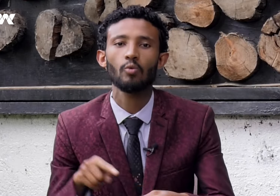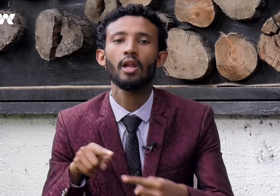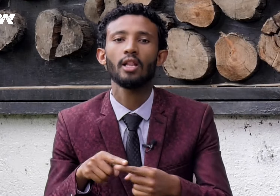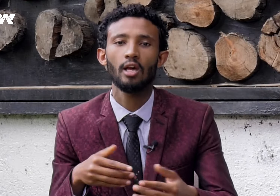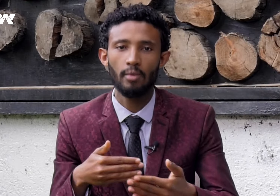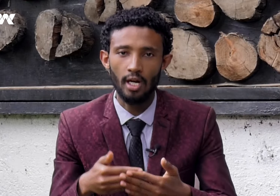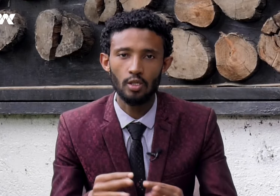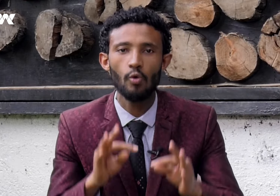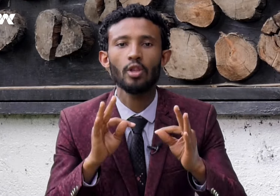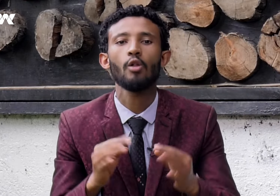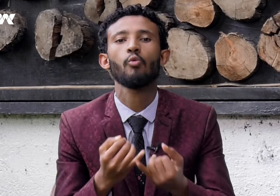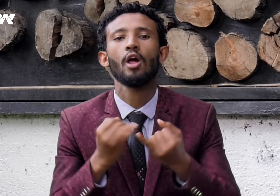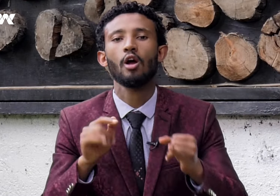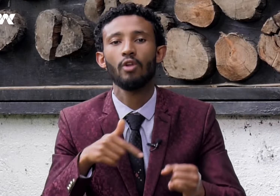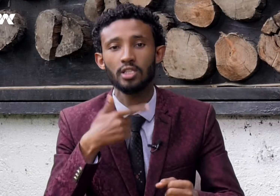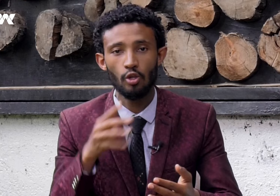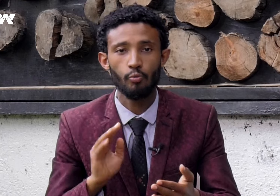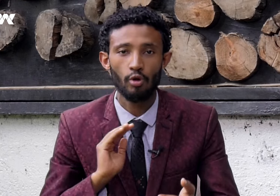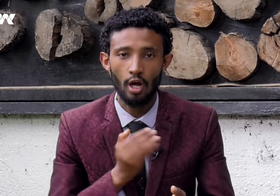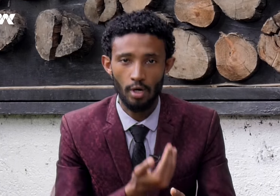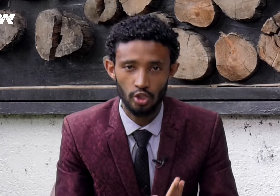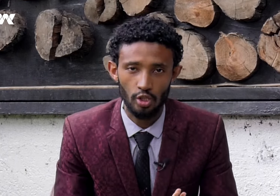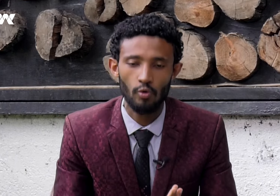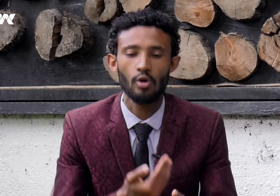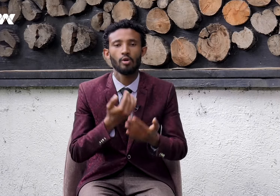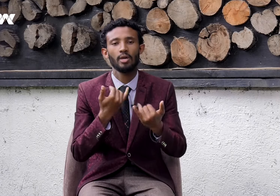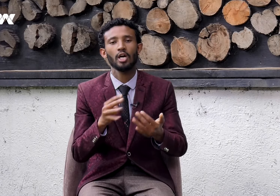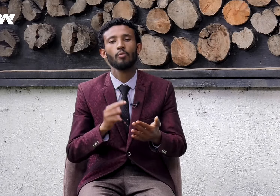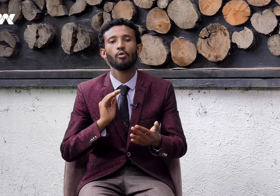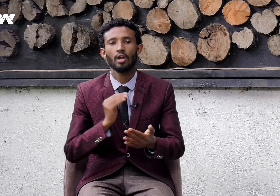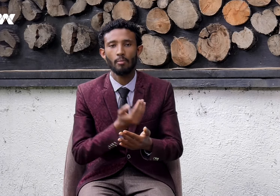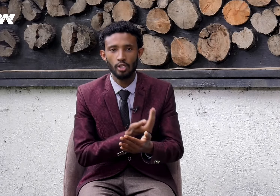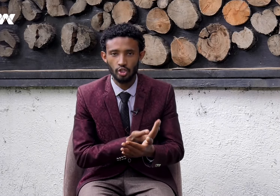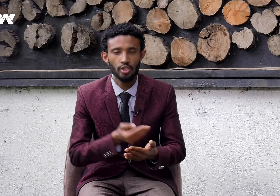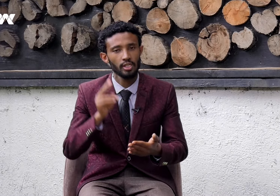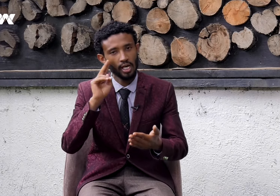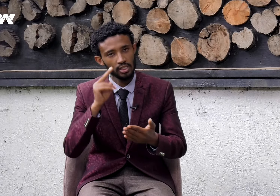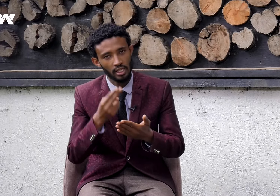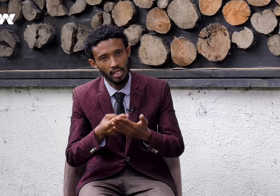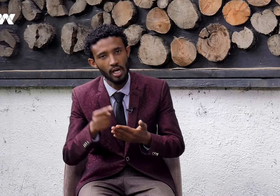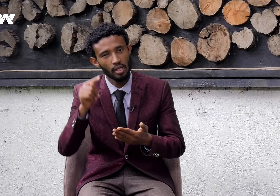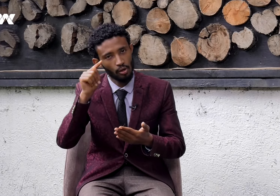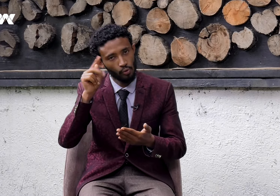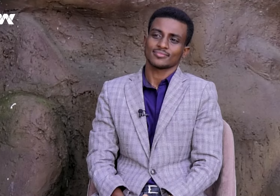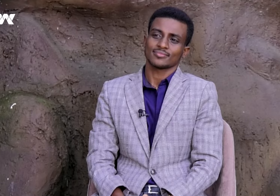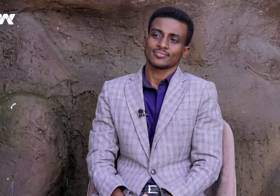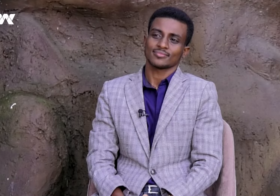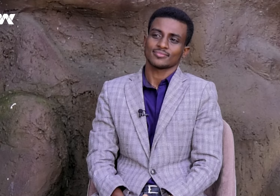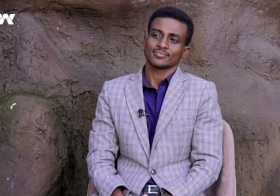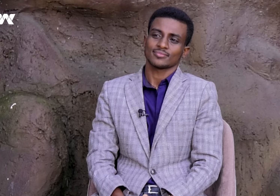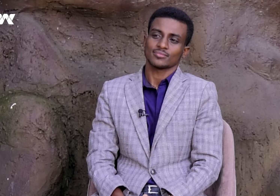በዚህ ሰዓት ወደ እናንተ የሚደርሰው ታሪኩ በላቀው ክፍል የተሰኘው ፕሮግራማችን ነው። በዛሬ ፕሮግራማችን ጋዜጠኛ